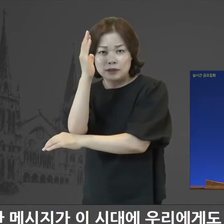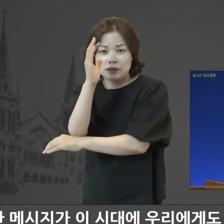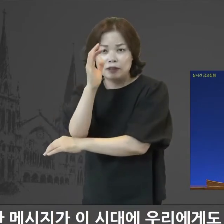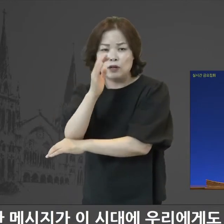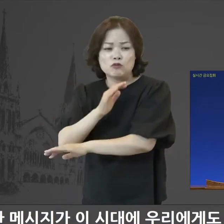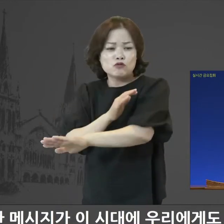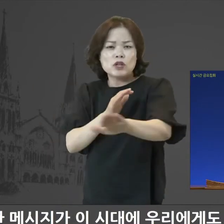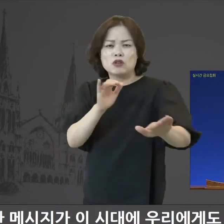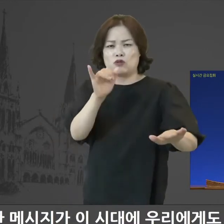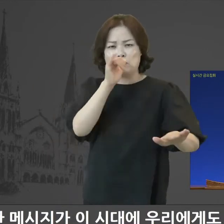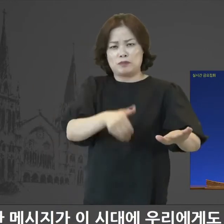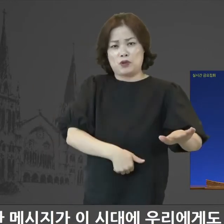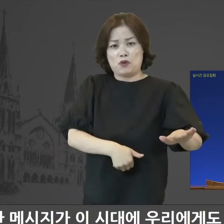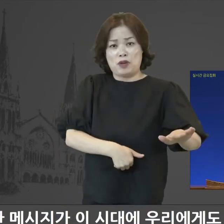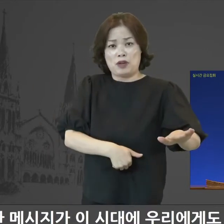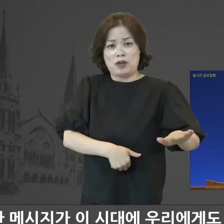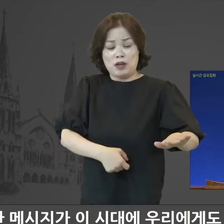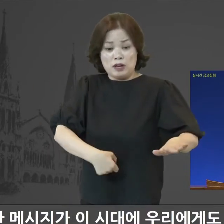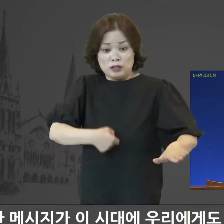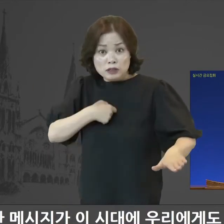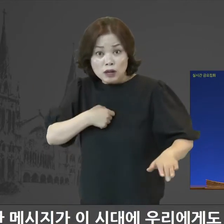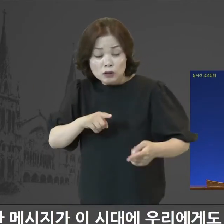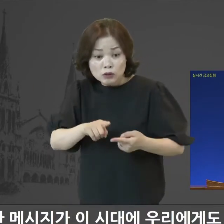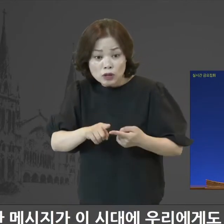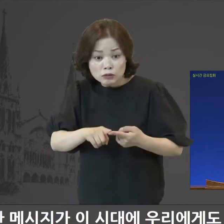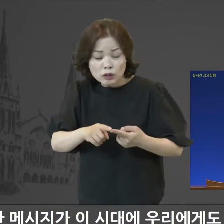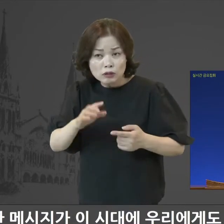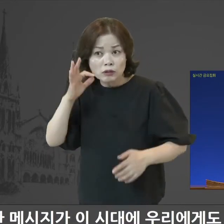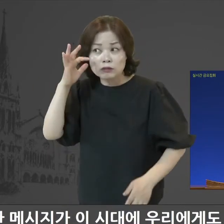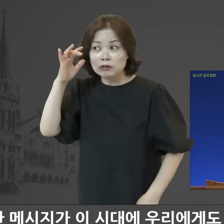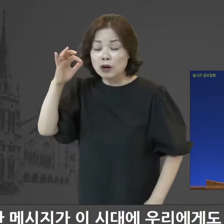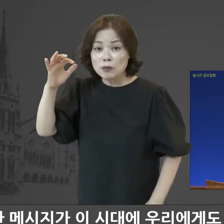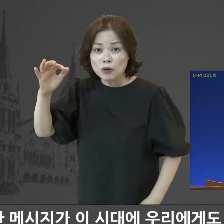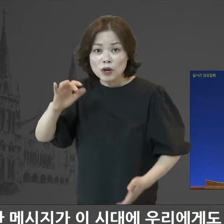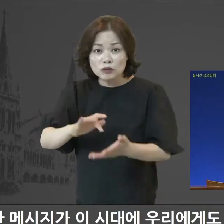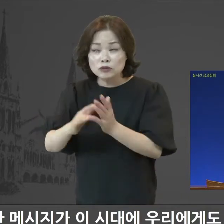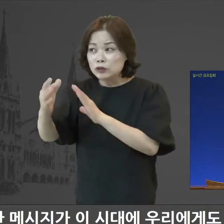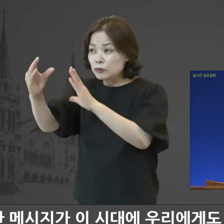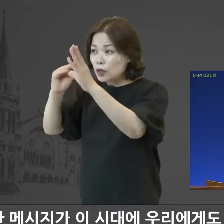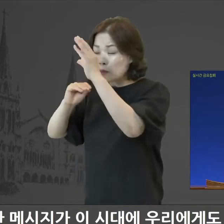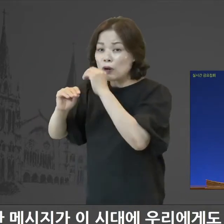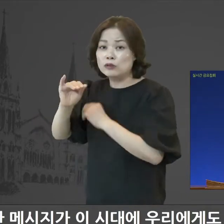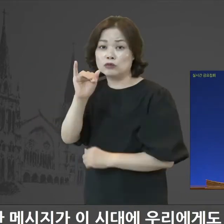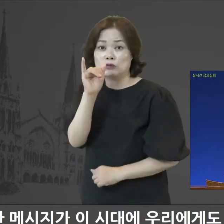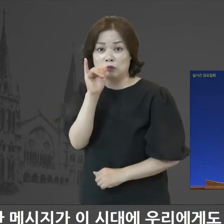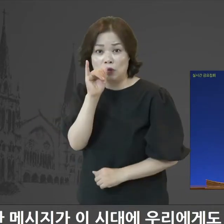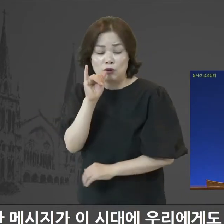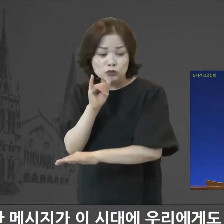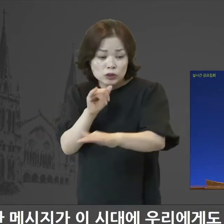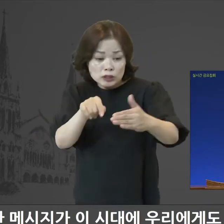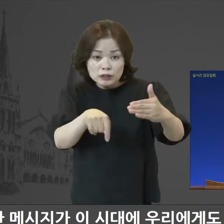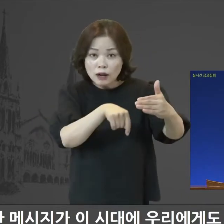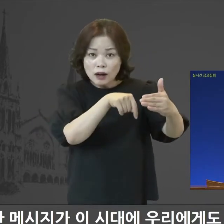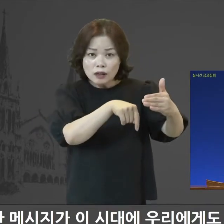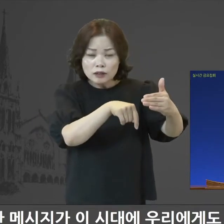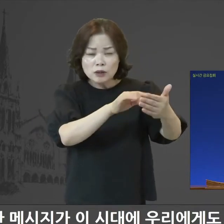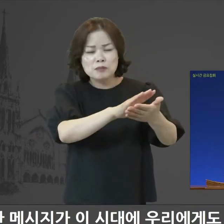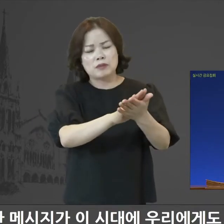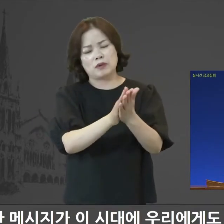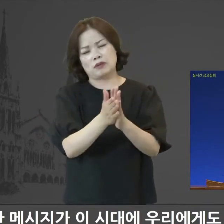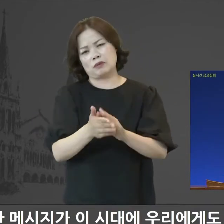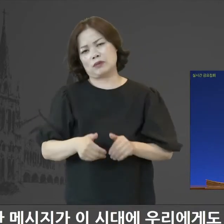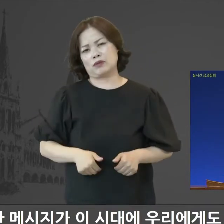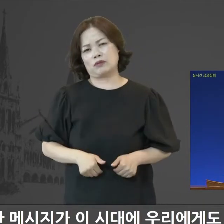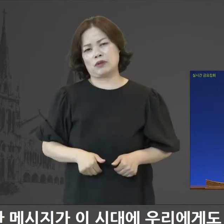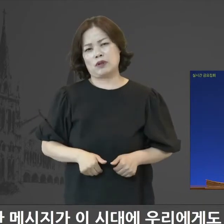합니다. 의에 대해서 정말 내가 그 의를 사모하고 예수님 닮아갈 수 있도록 우리가 그 안에 변화가 일어나야 되는